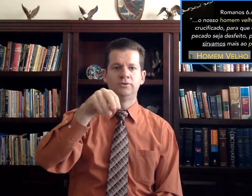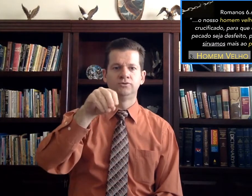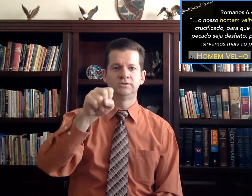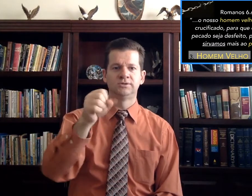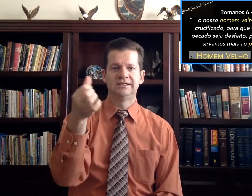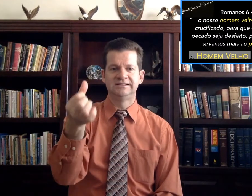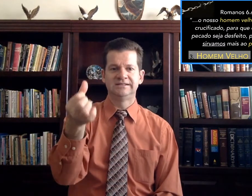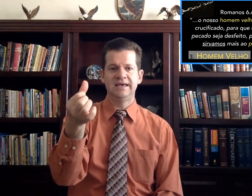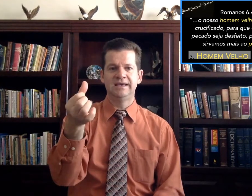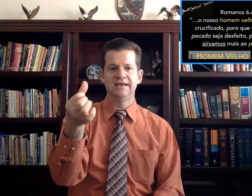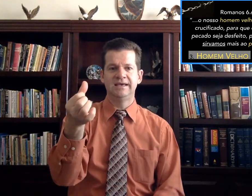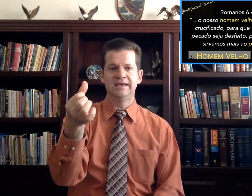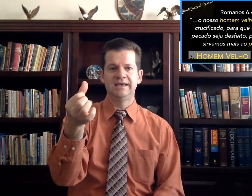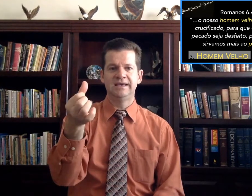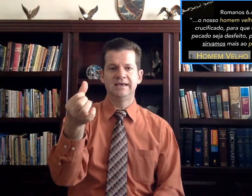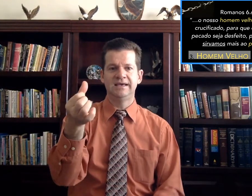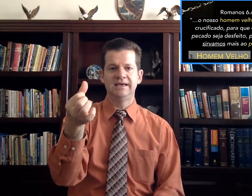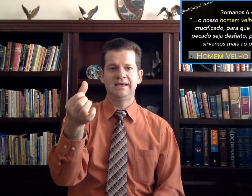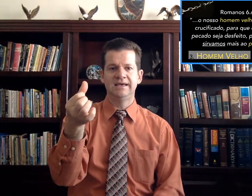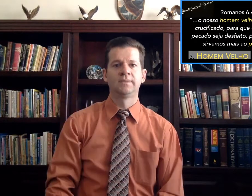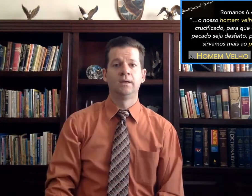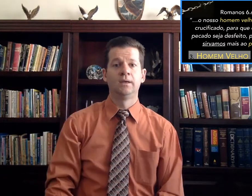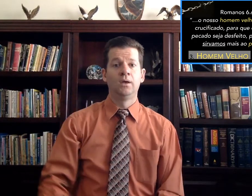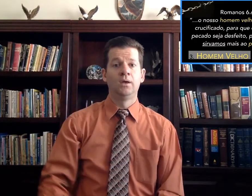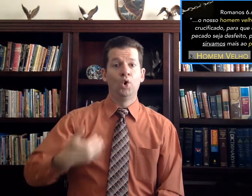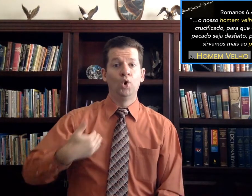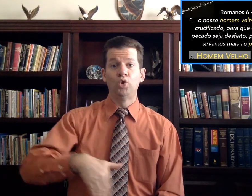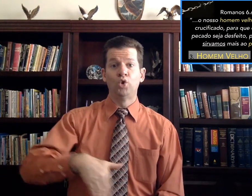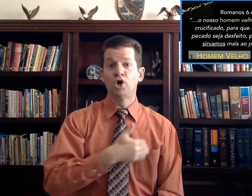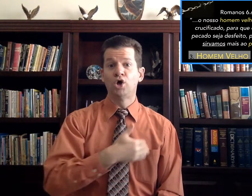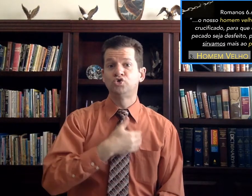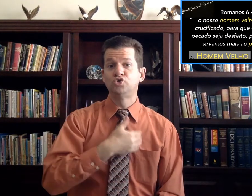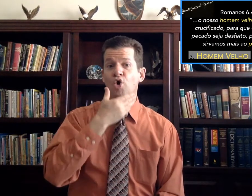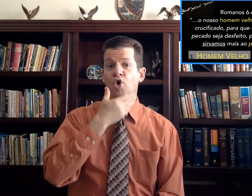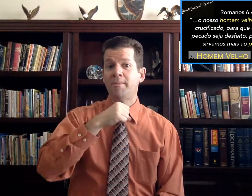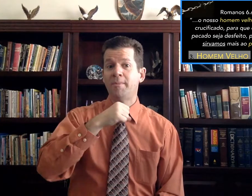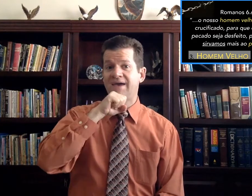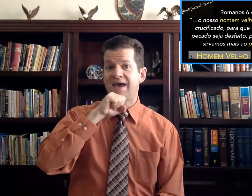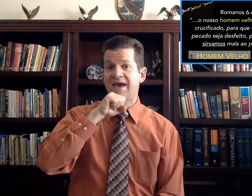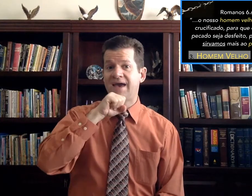Romanos 6, 6. O nosso homem velho